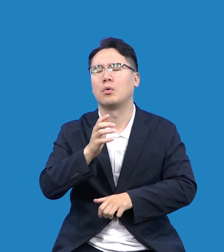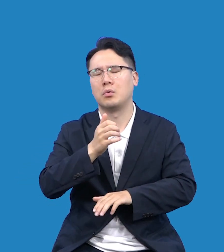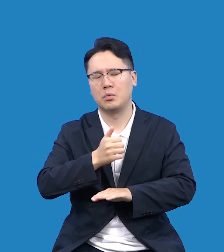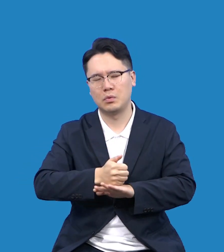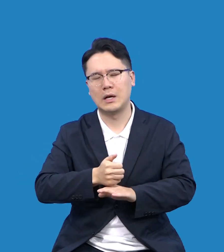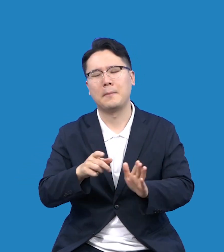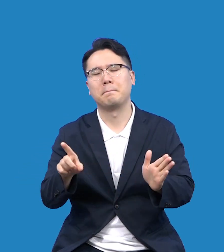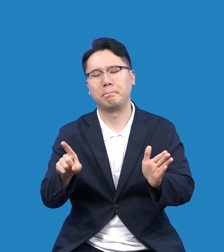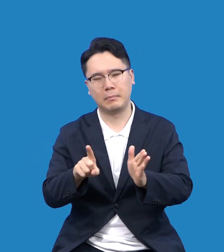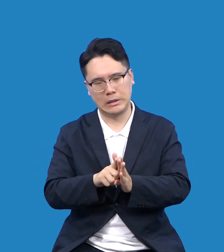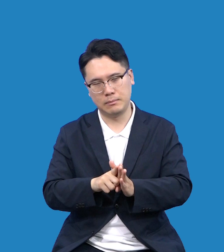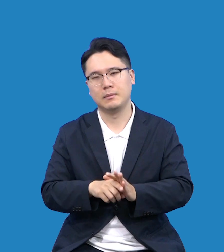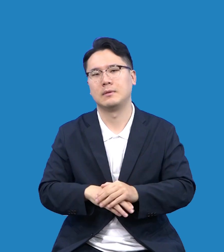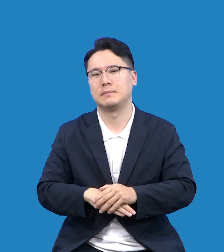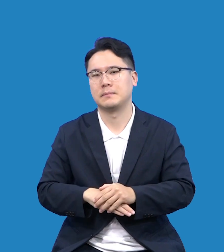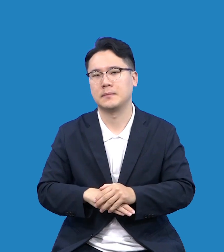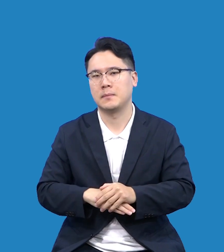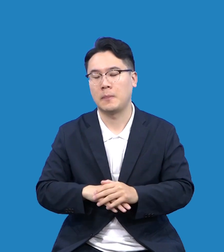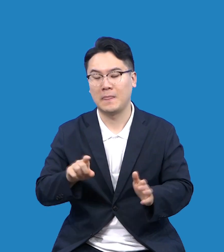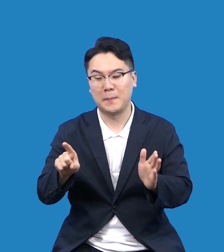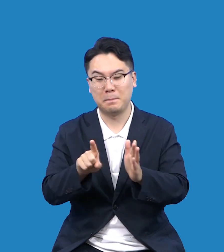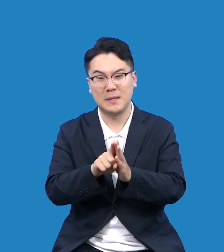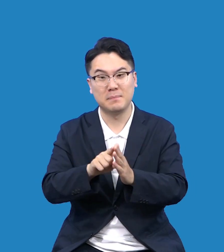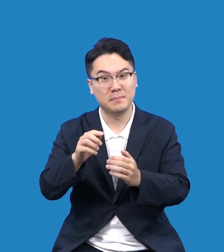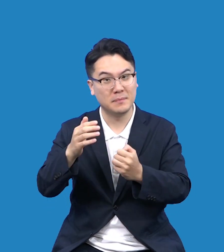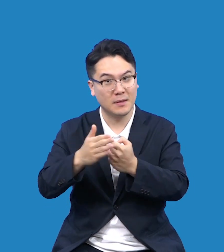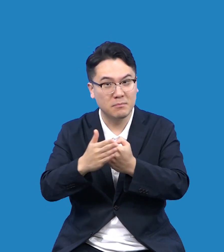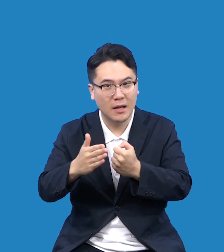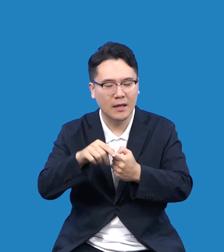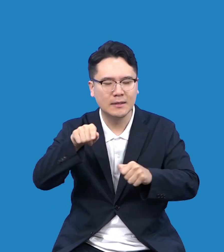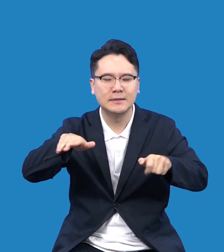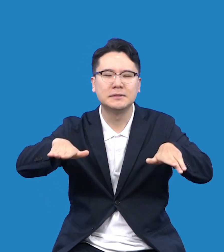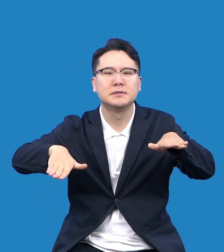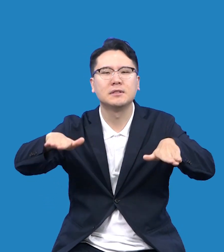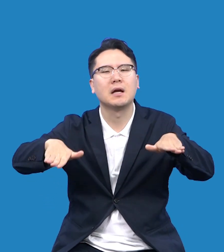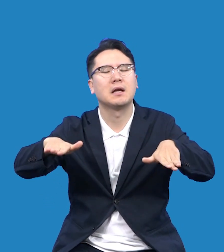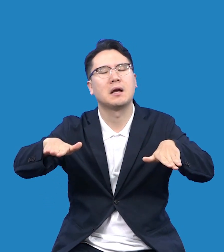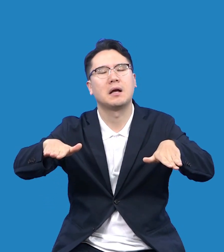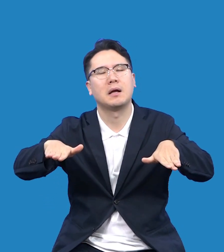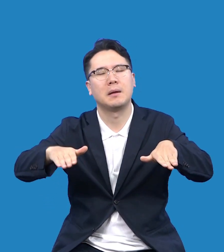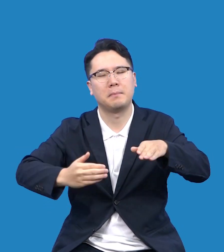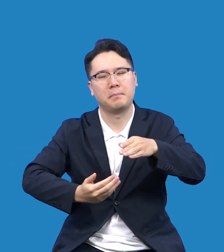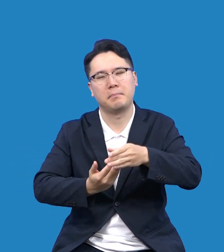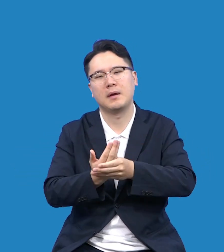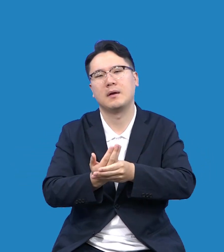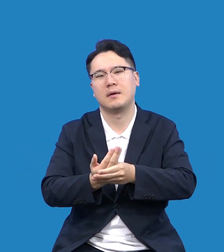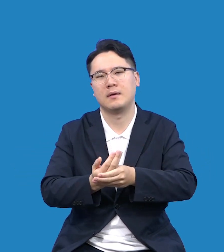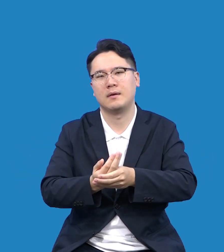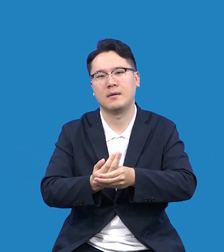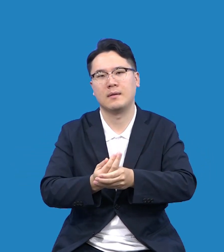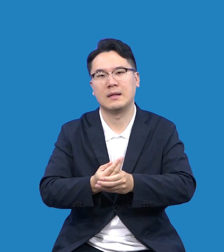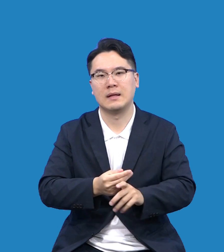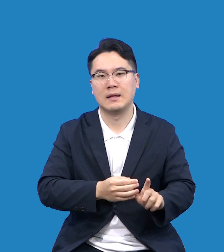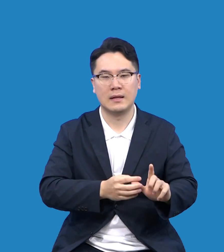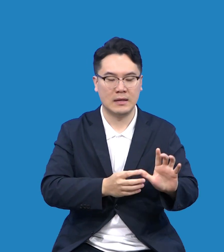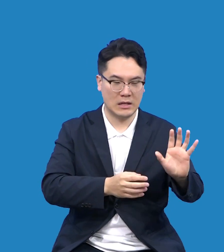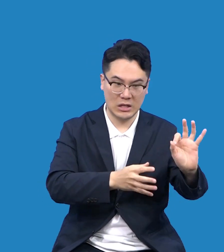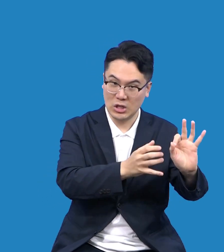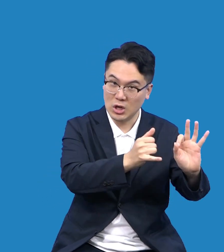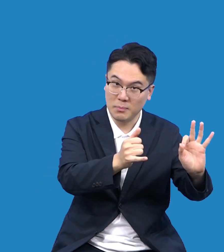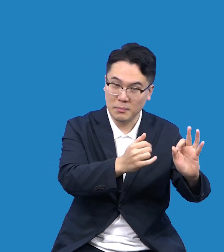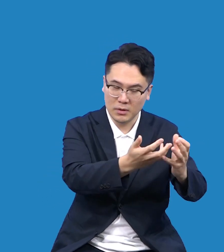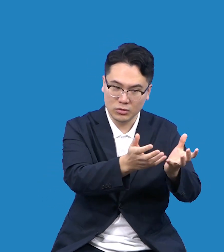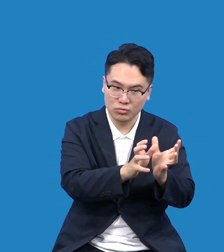믿음이 이런 전혀 다른 보고를 만들고 있었던 것입니다. 한 그룹은 그 땅을 믿음의 눈으로